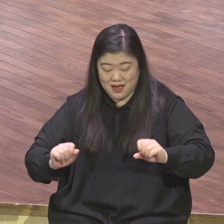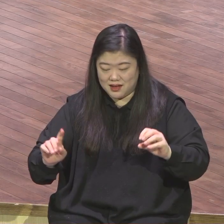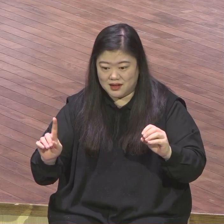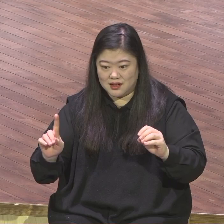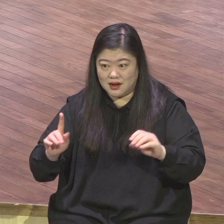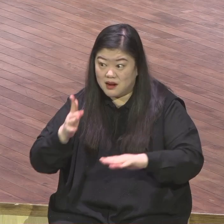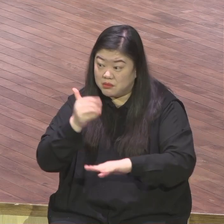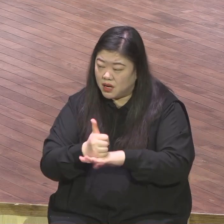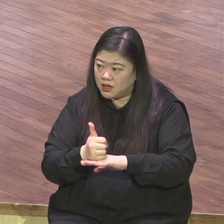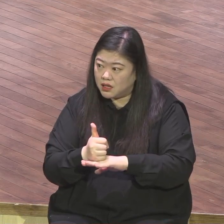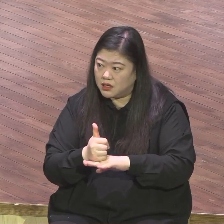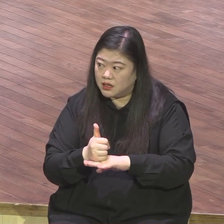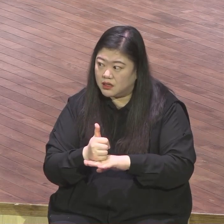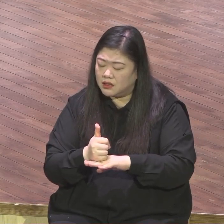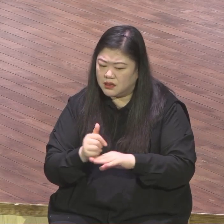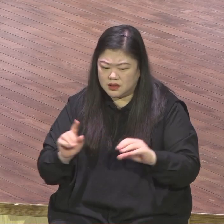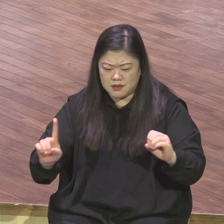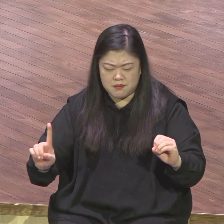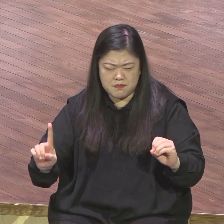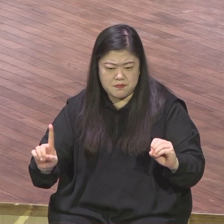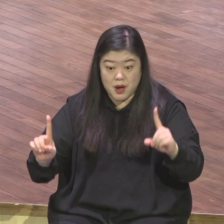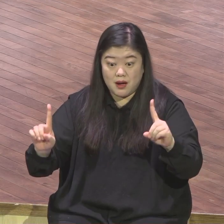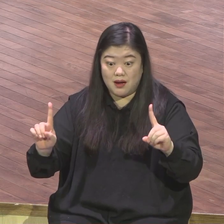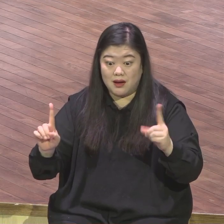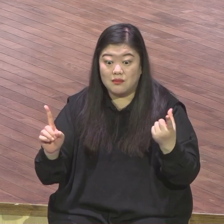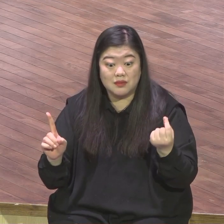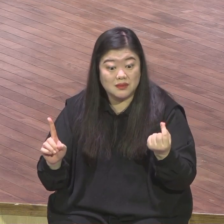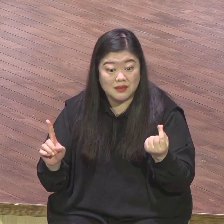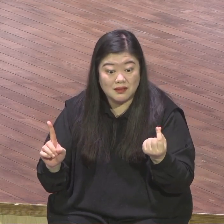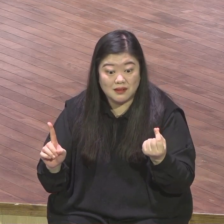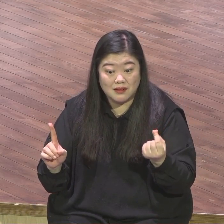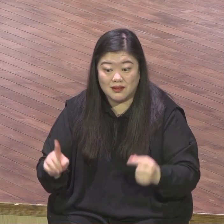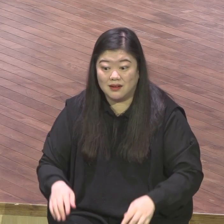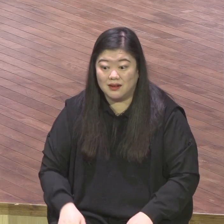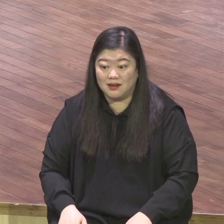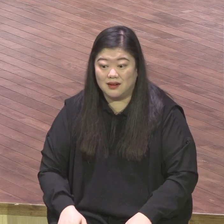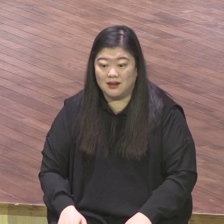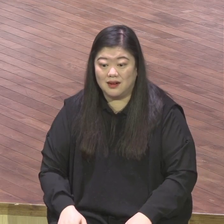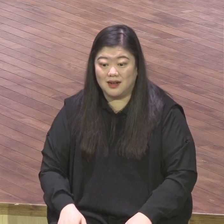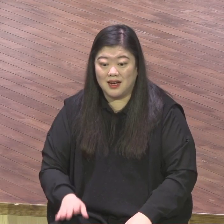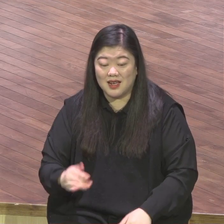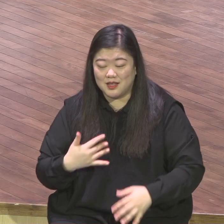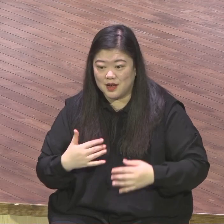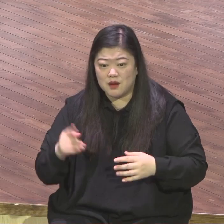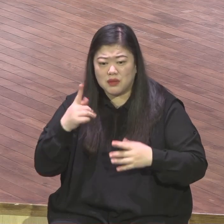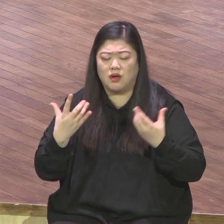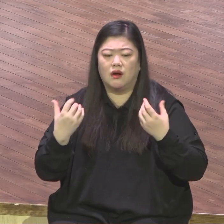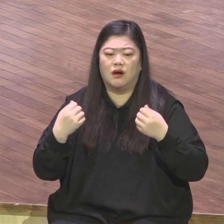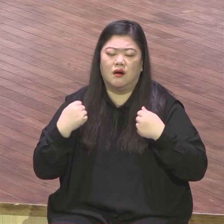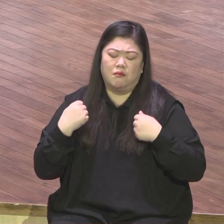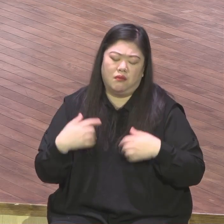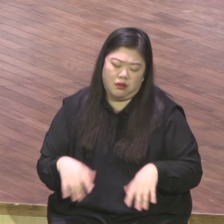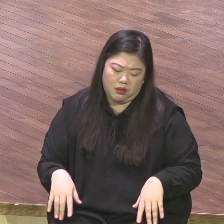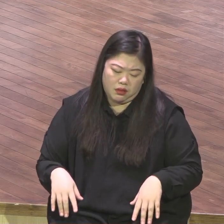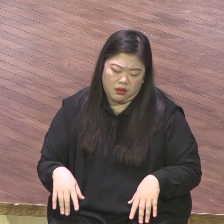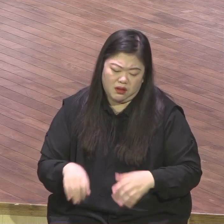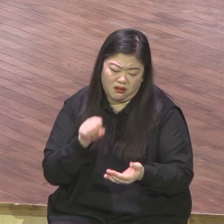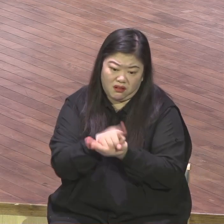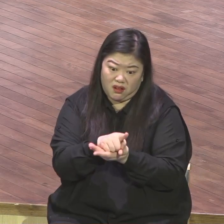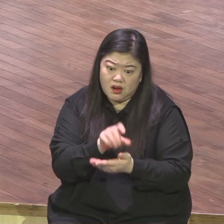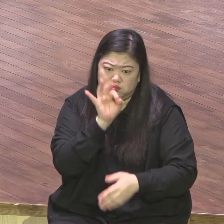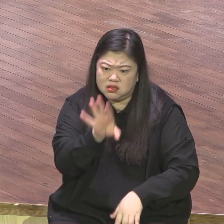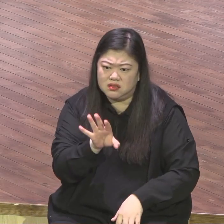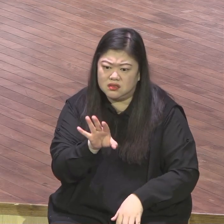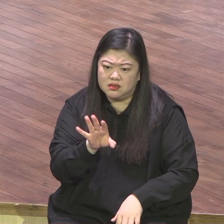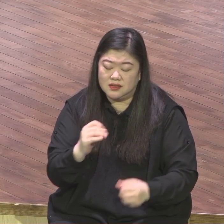결정적인 순간에 그 운동이란 거는요 업이 돼야 되는 사람이 기가 살아나고 이 실력이 나옵니다. 그 순간에 말이에요.